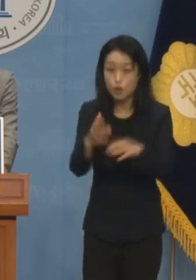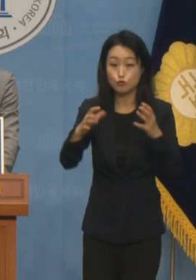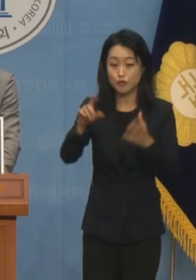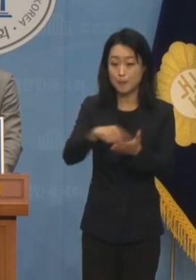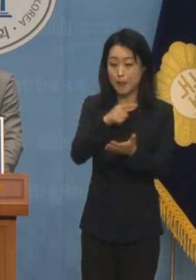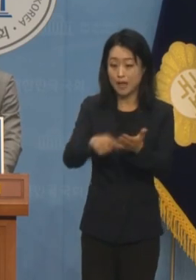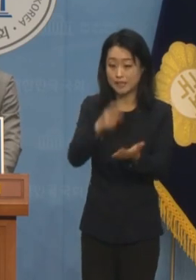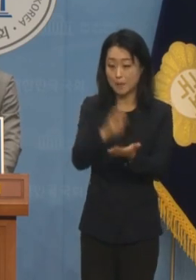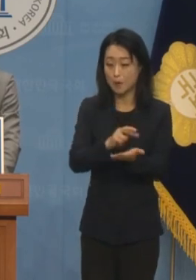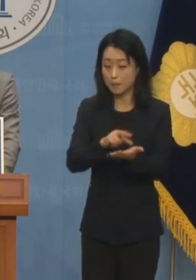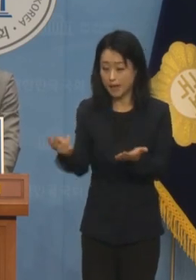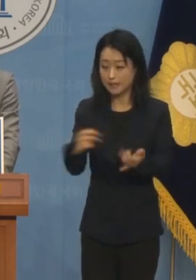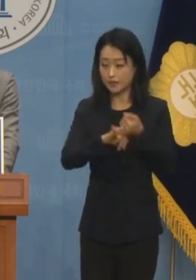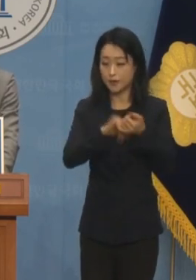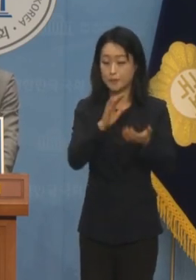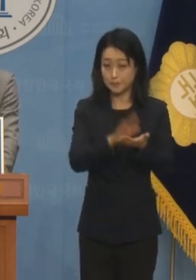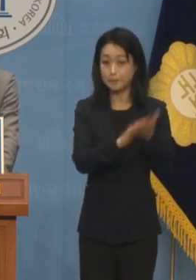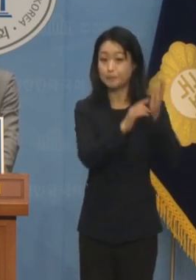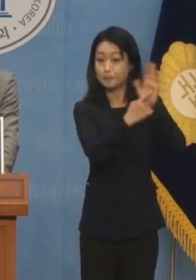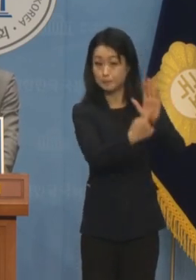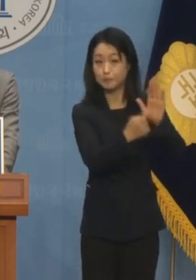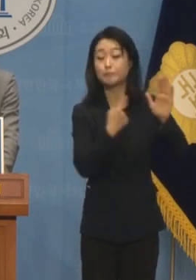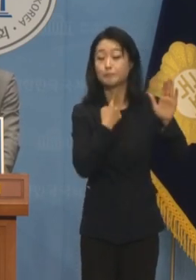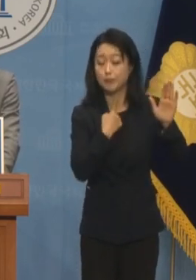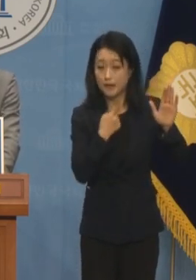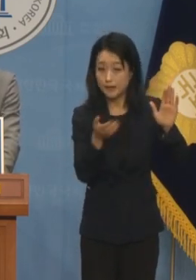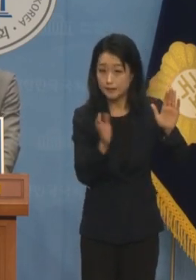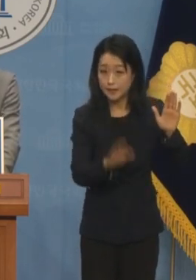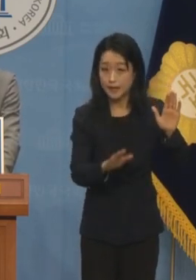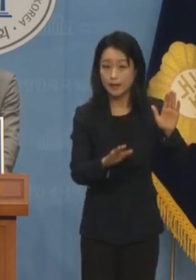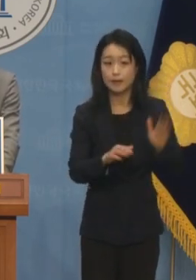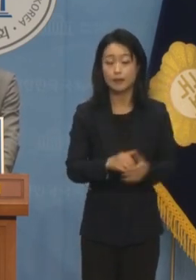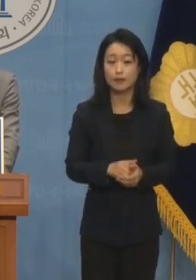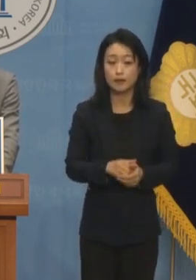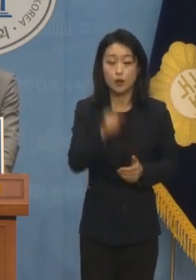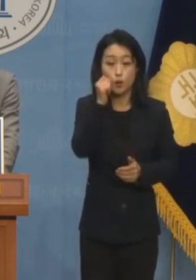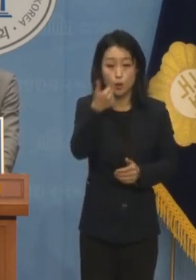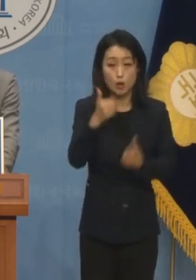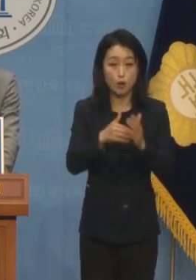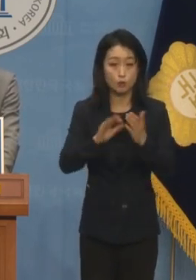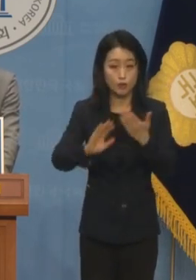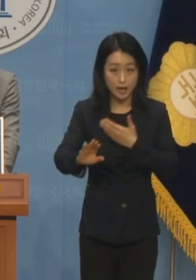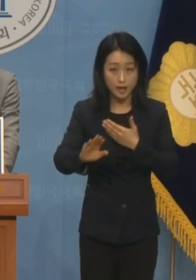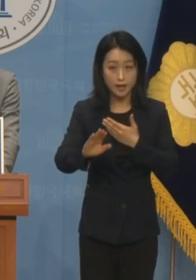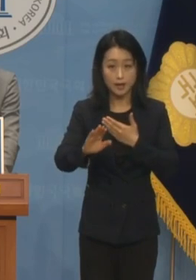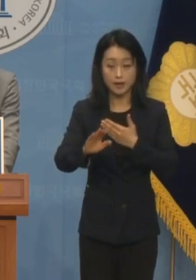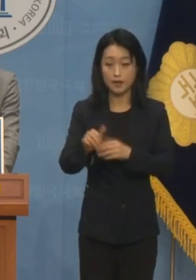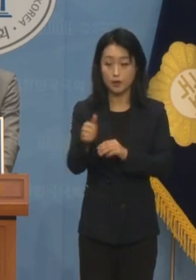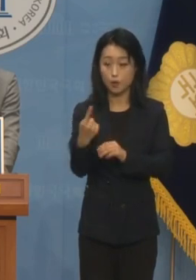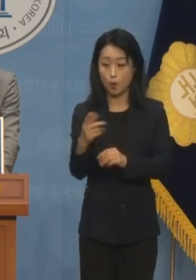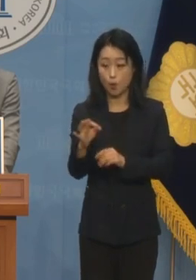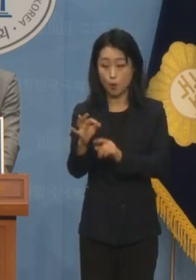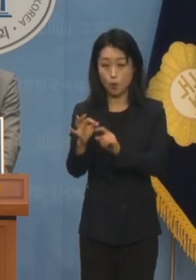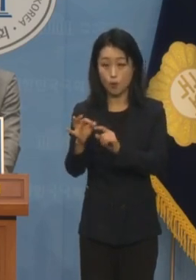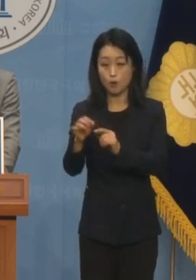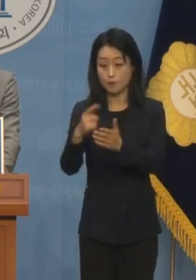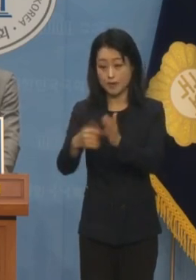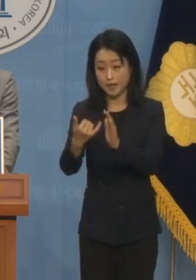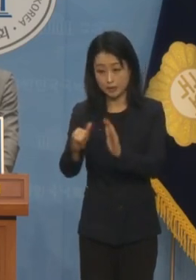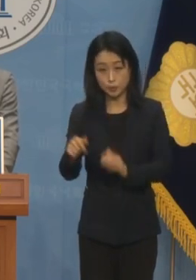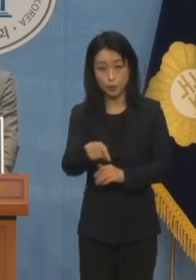국가배상법을 개정하겠다고 약속했습니다. 그러나 5개월 후 홍정기 일병